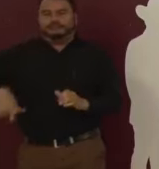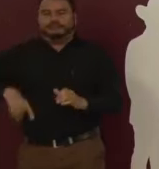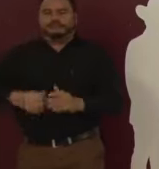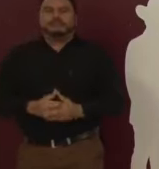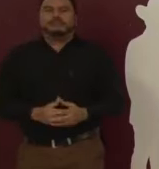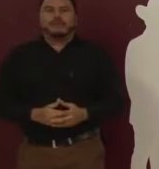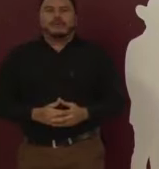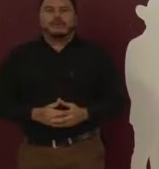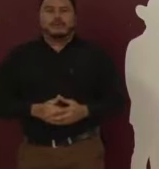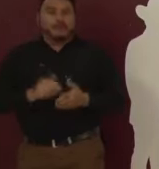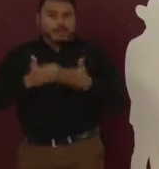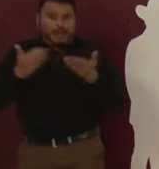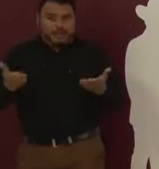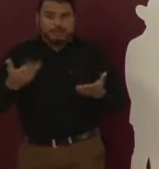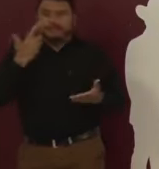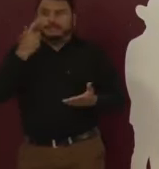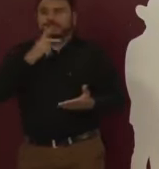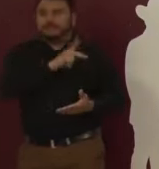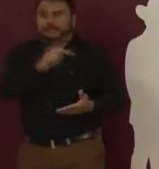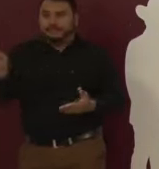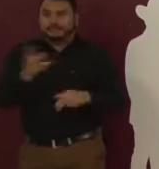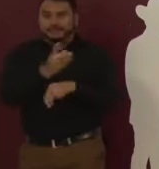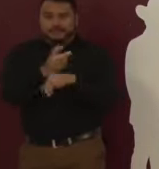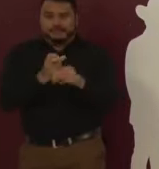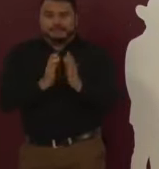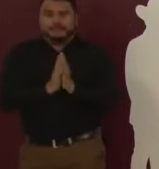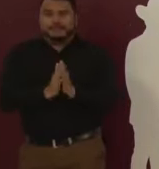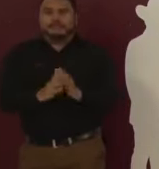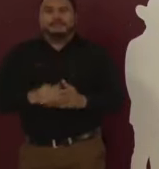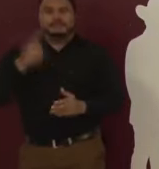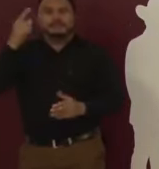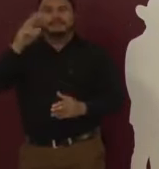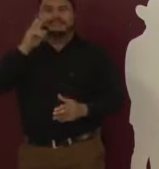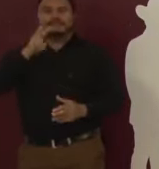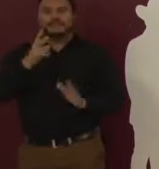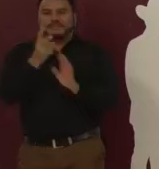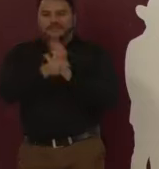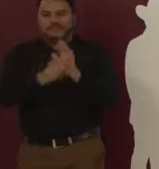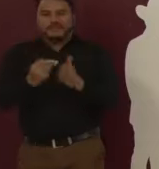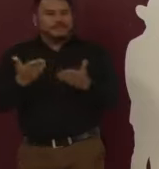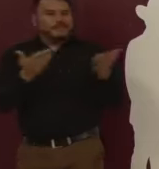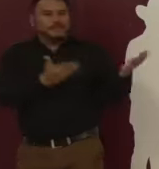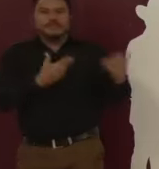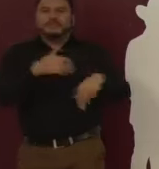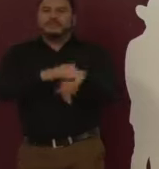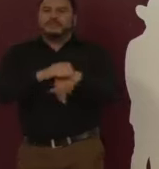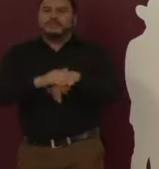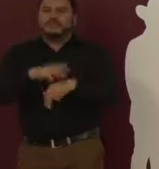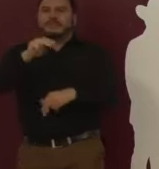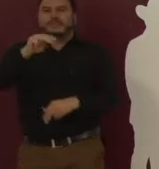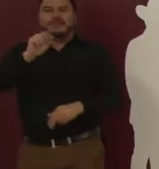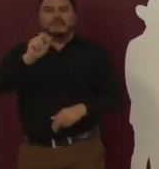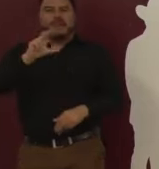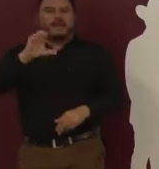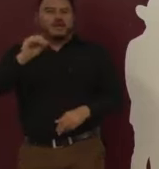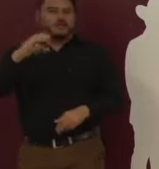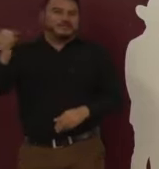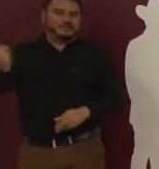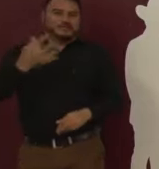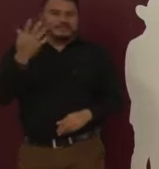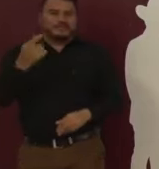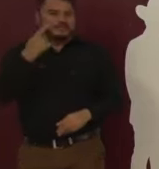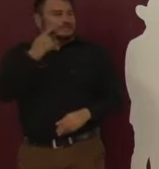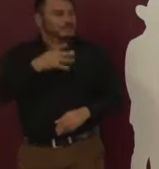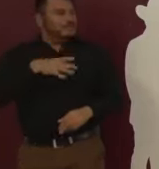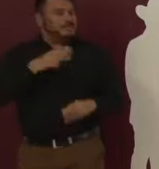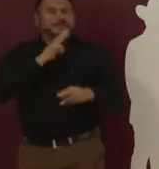Ahora, los quiero invitar a ver el siguiente video enviado por nuestro amigo Mario Quintero, quien